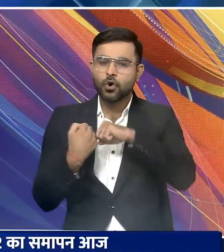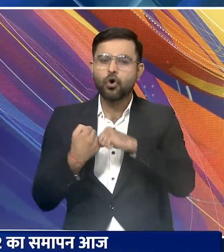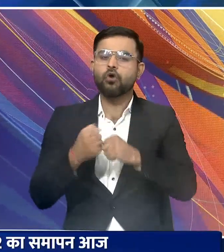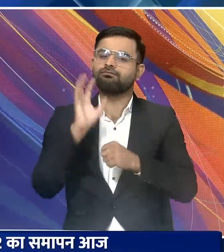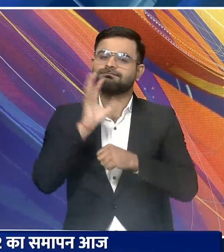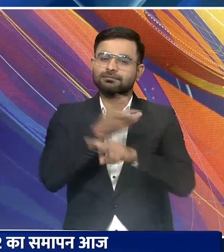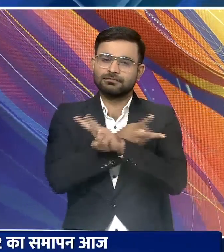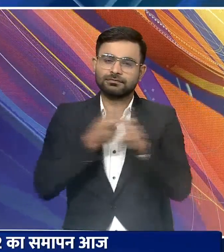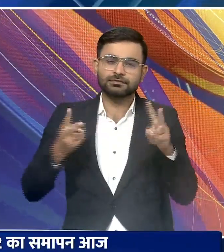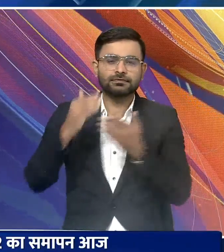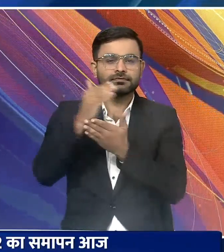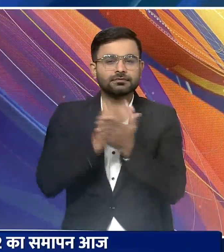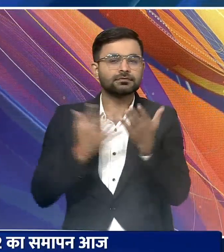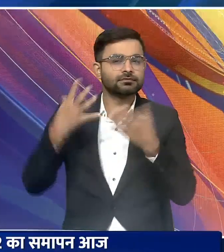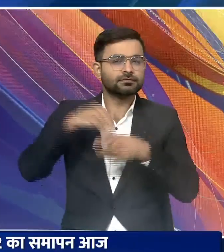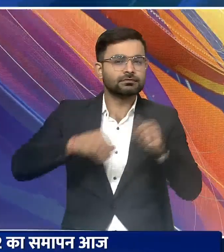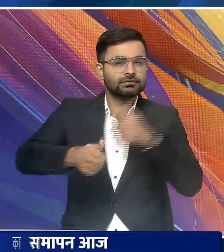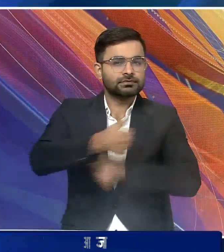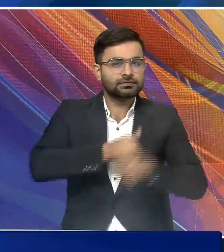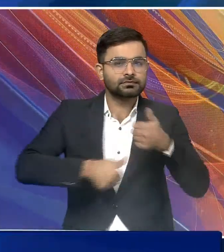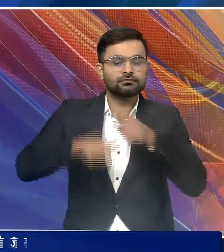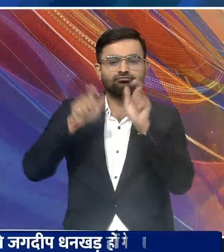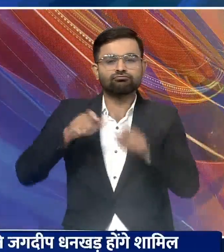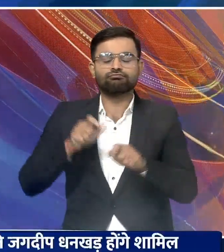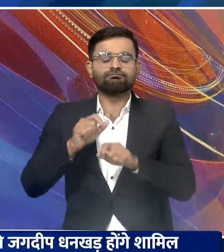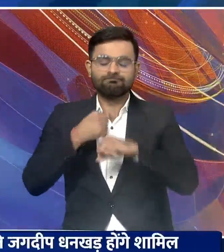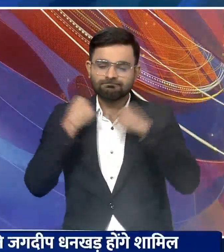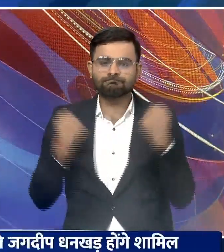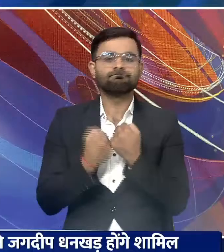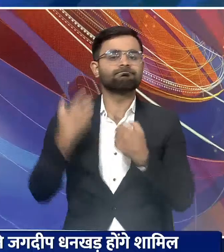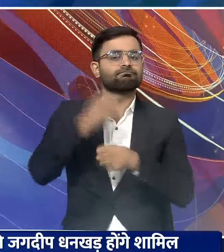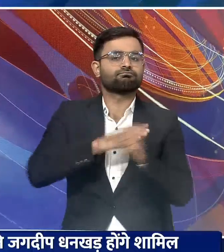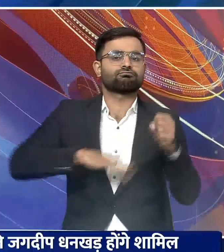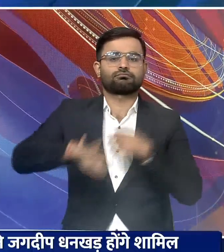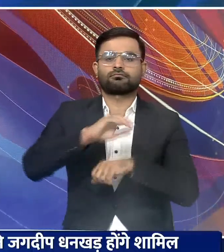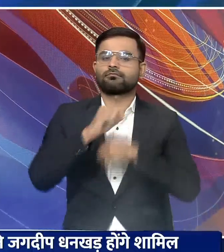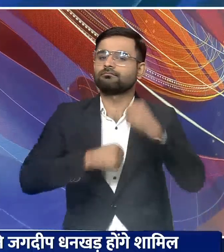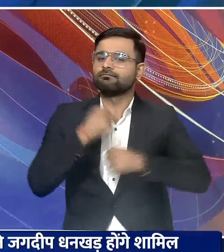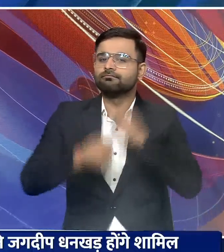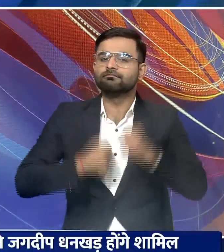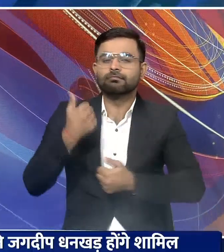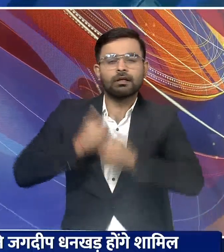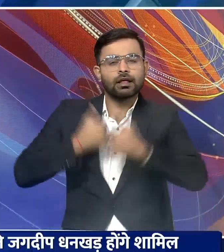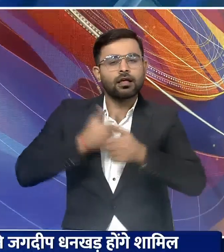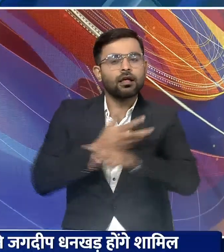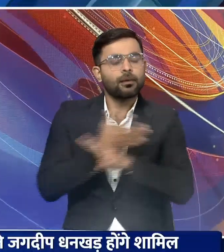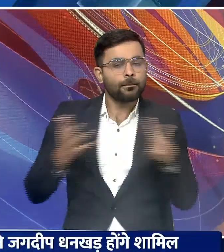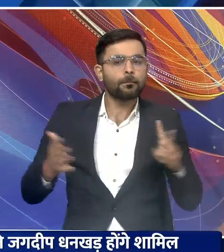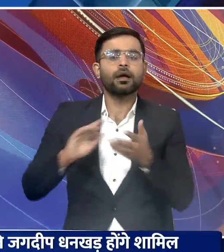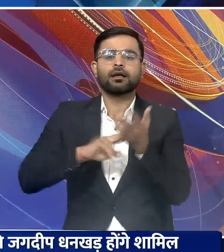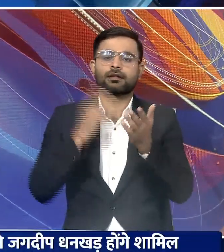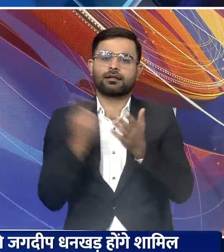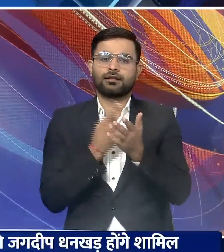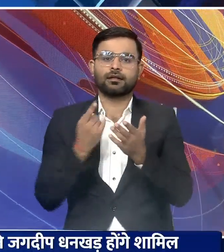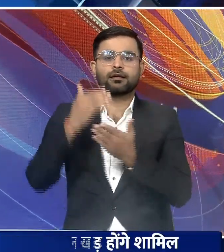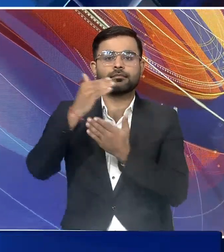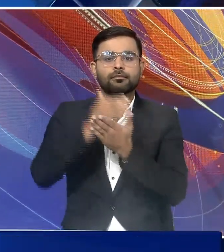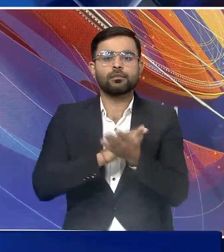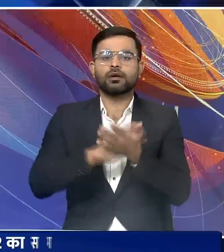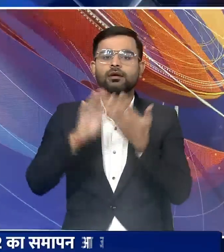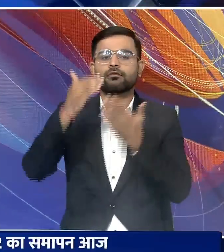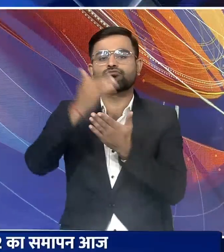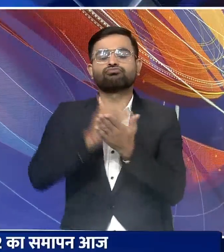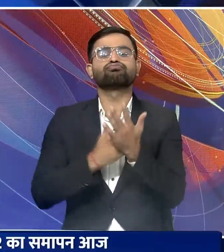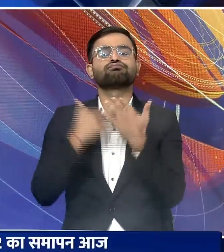के खिताबी मुकाबलों में खिलाड़ी पदक के लिए मैदान में उतरेंगे। वहीं आज शाम राष्ट्रीय खेलों के इस संस्करण का